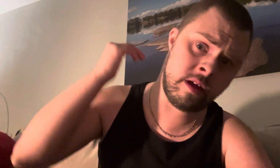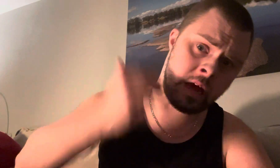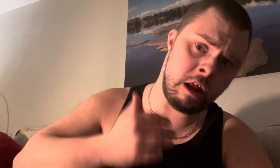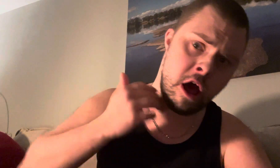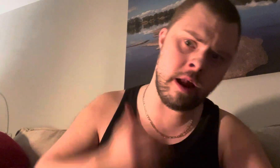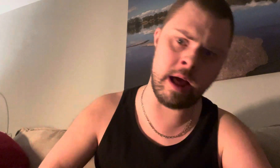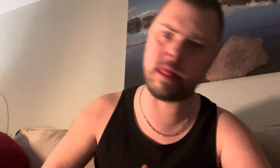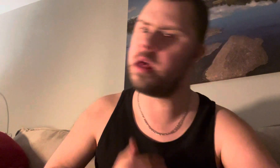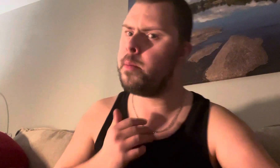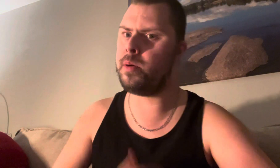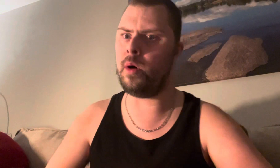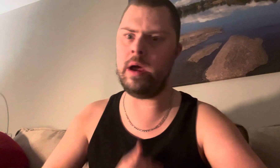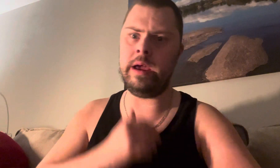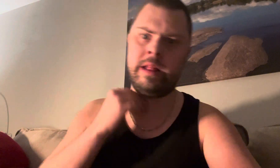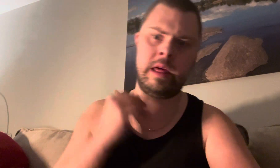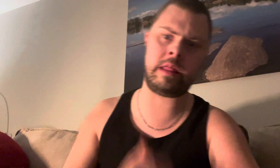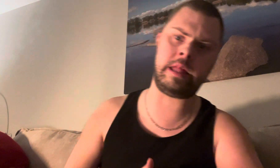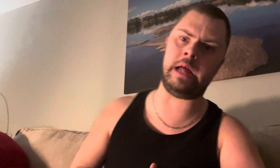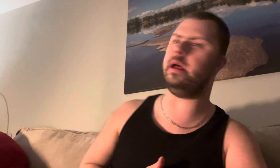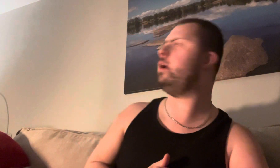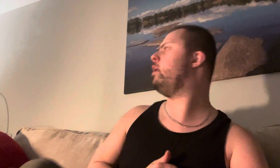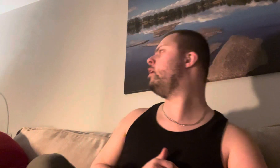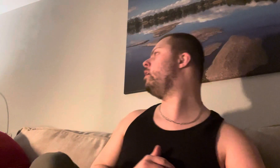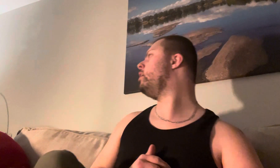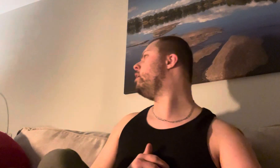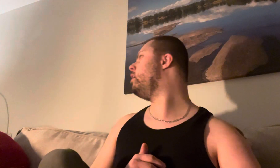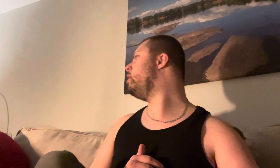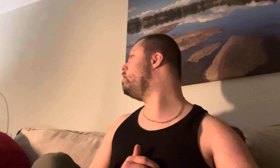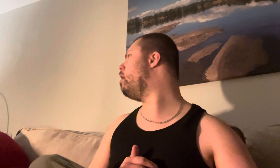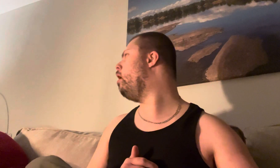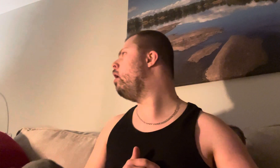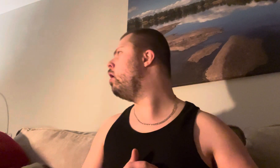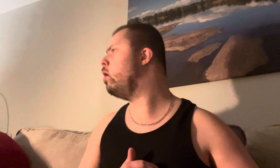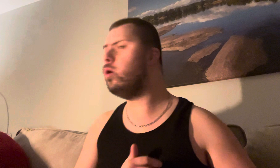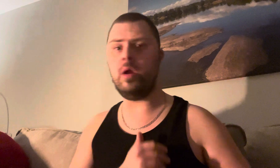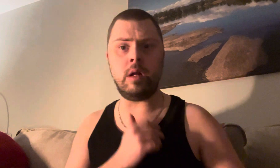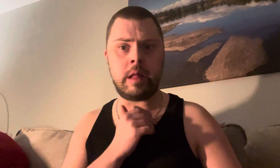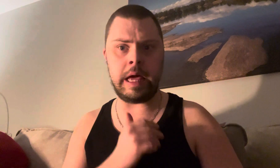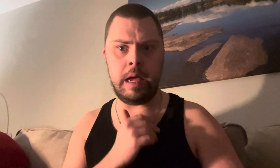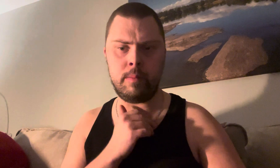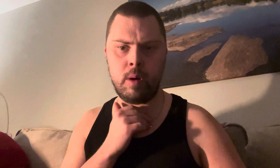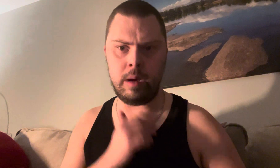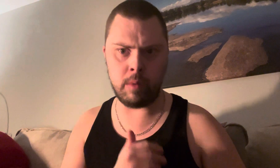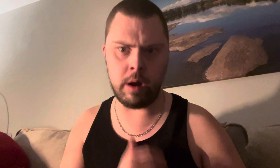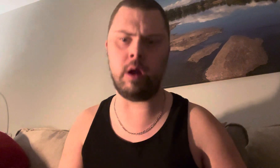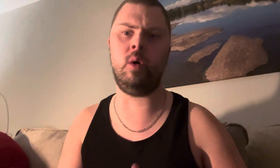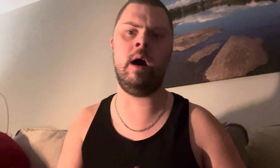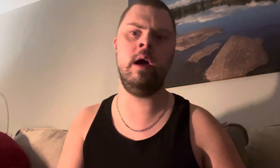vi kan höras på tisdagen. Ja, det är på imorgon då. Ja,